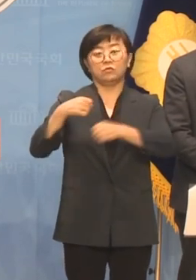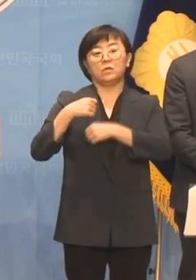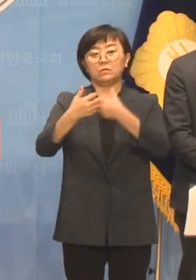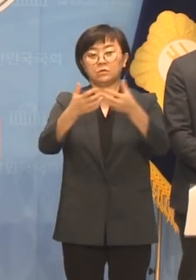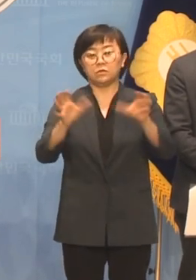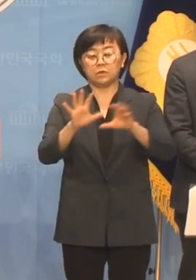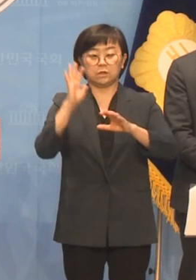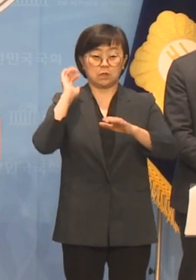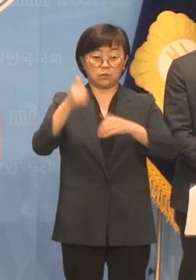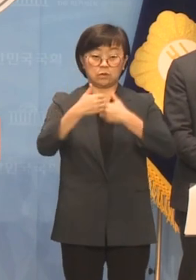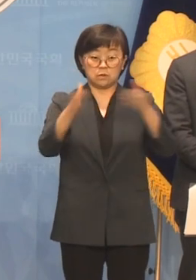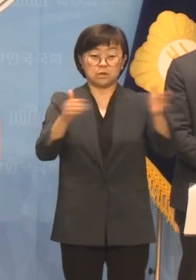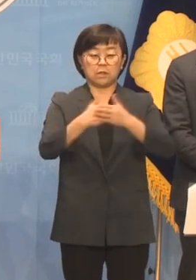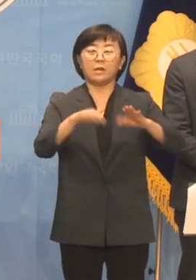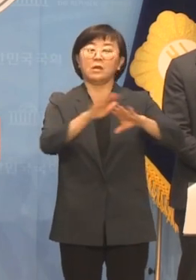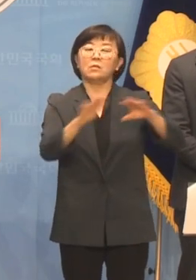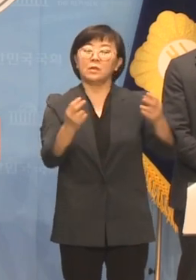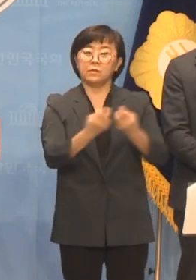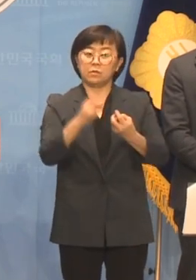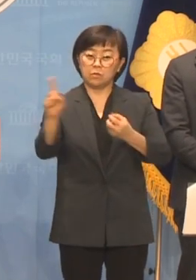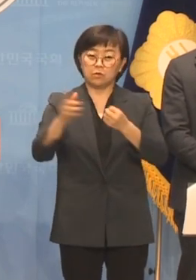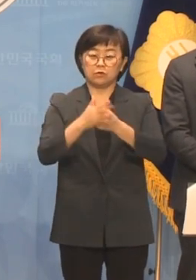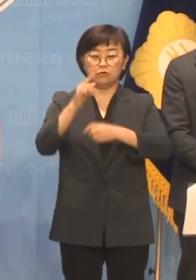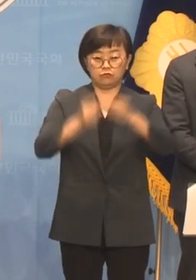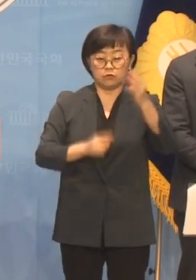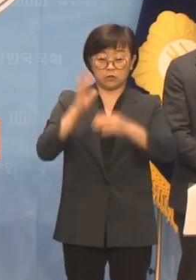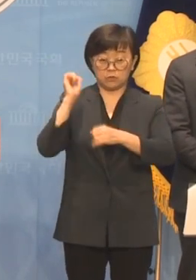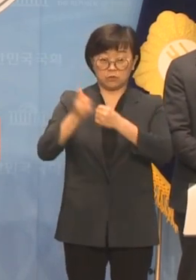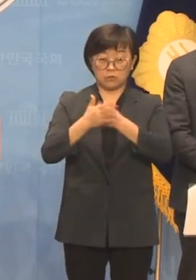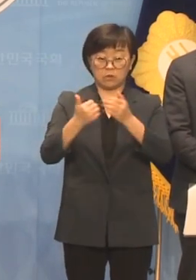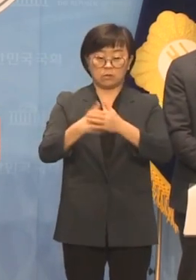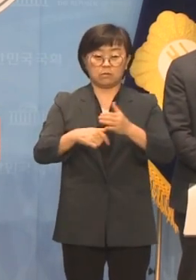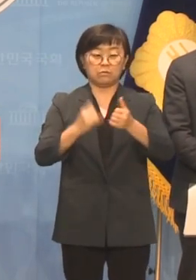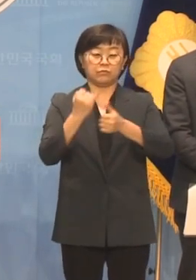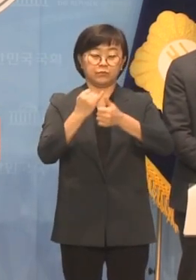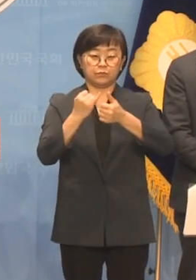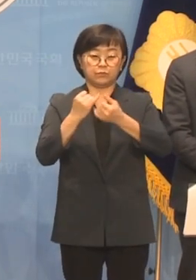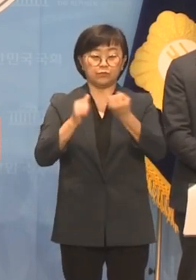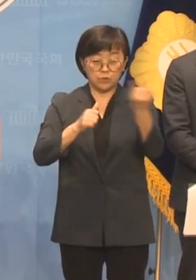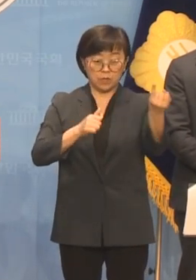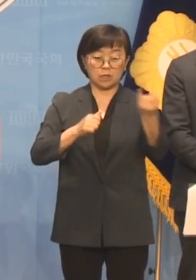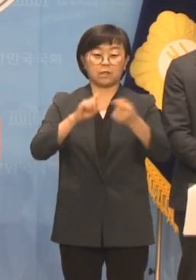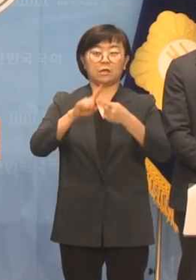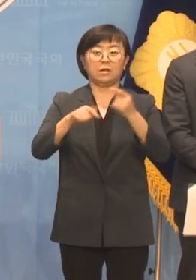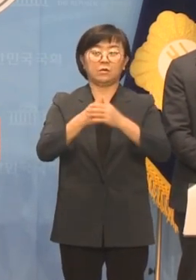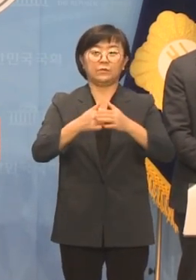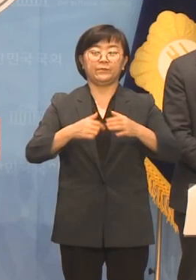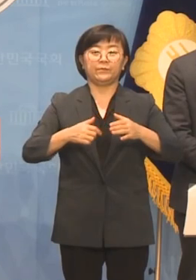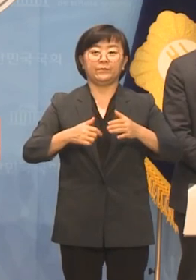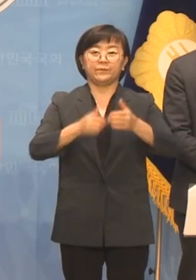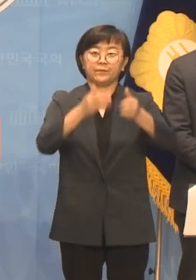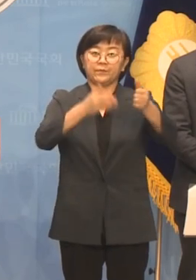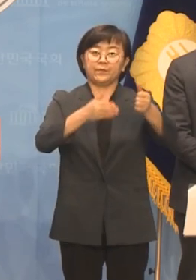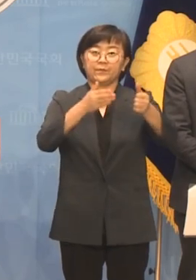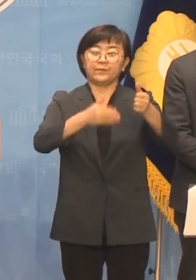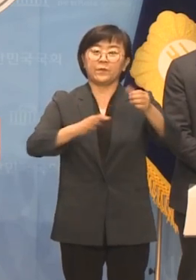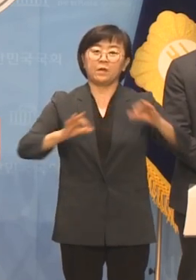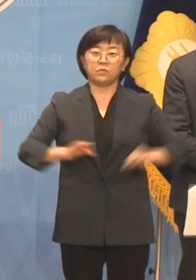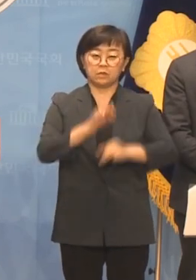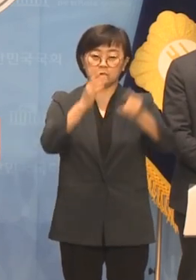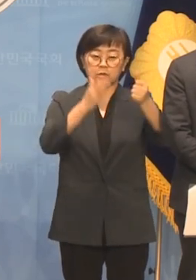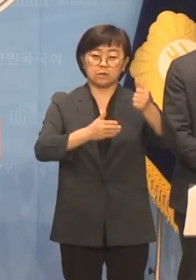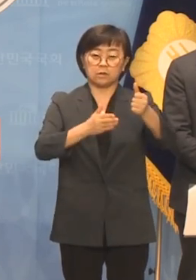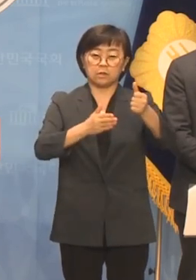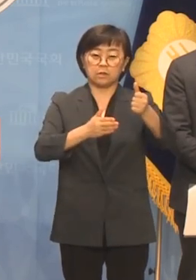국방부와 대통령실의 대응, 윤석열 대통령과 배우자인 김건희 여사의 부정청탁 및 금품